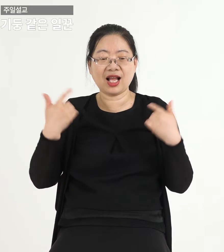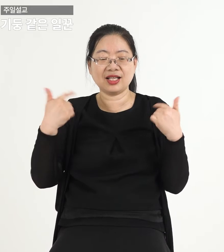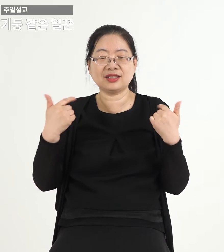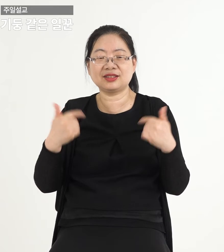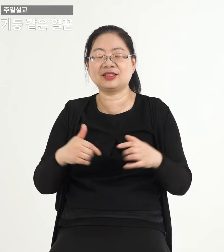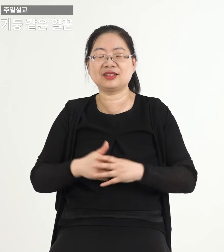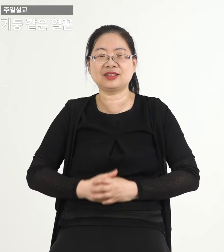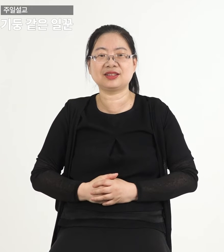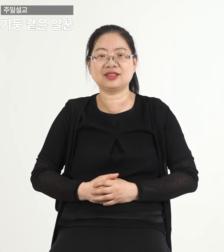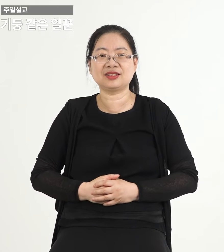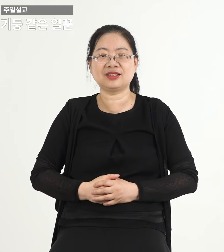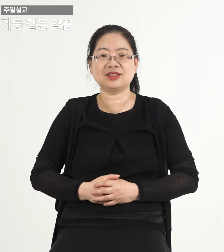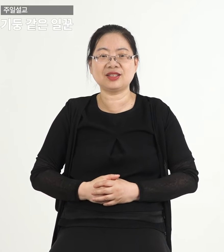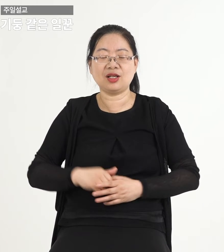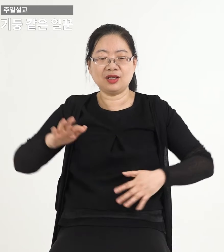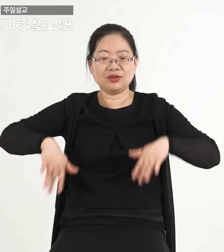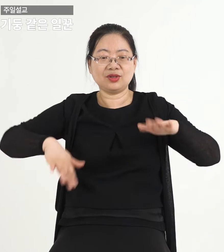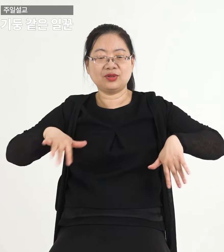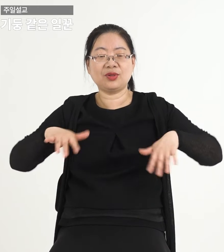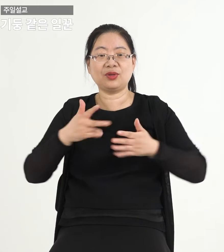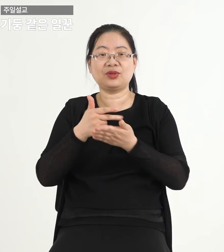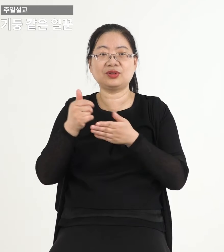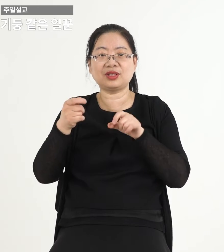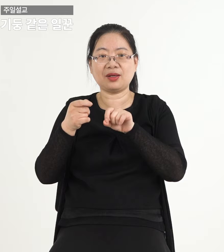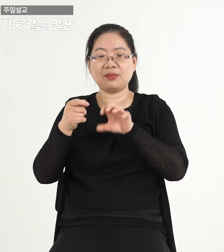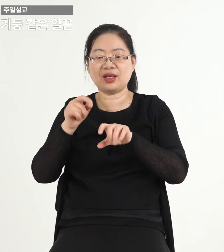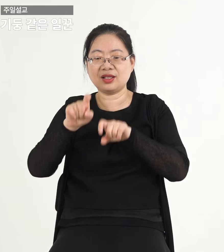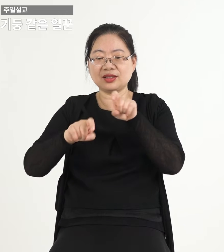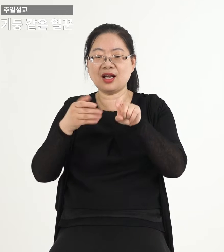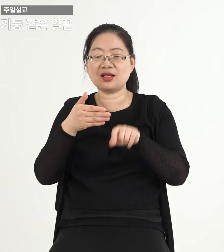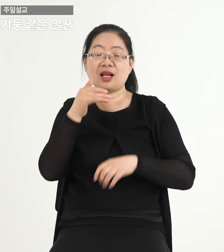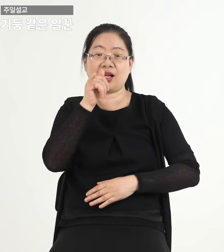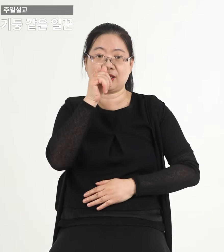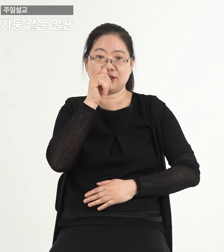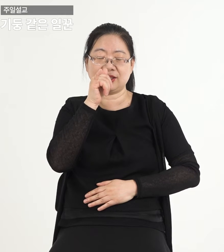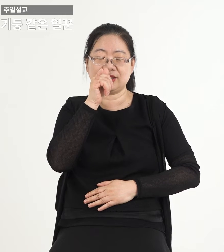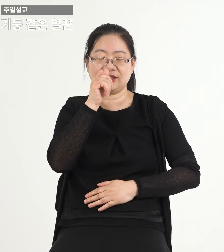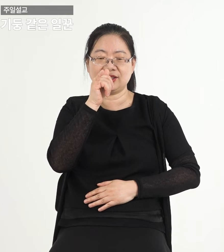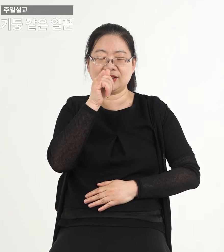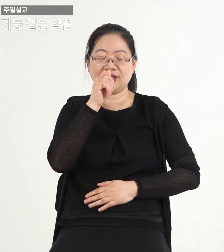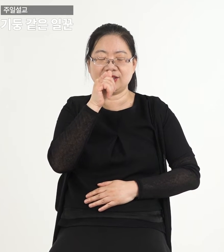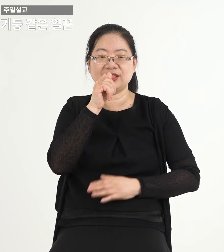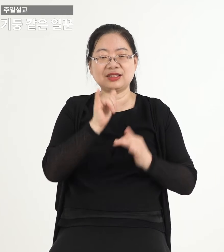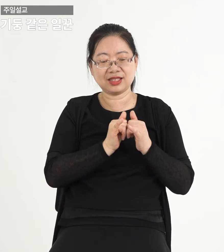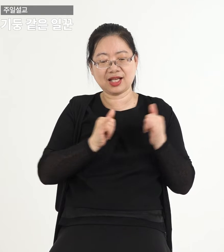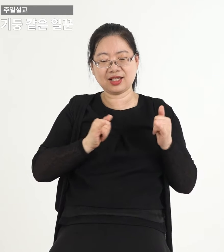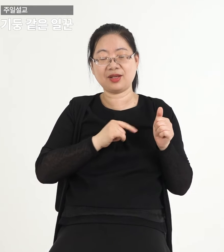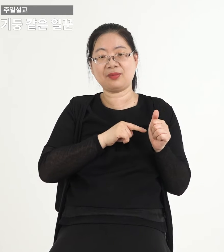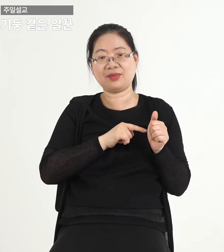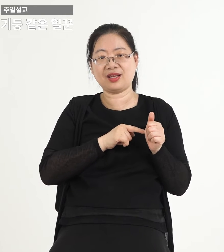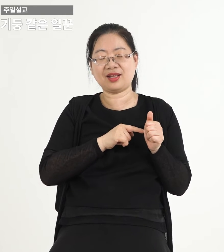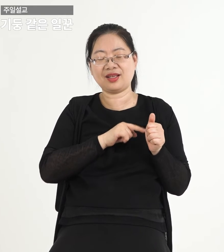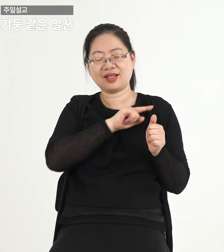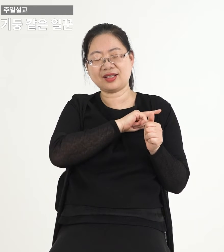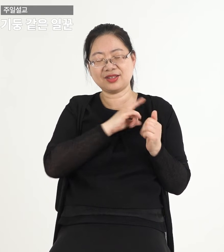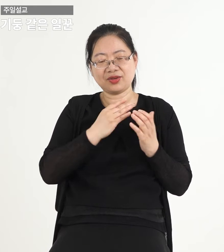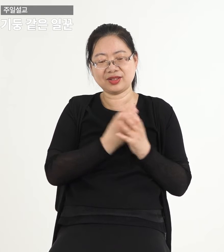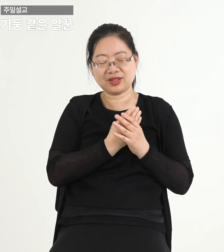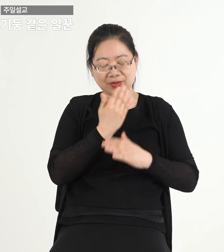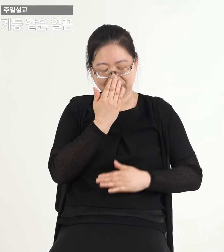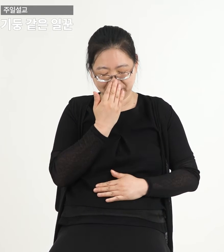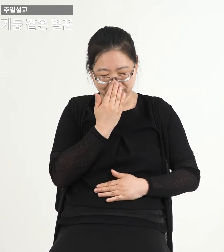항상 빈손으로 주님 앞에 나아갈 수 있는 피조물의 가장 완벽한